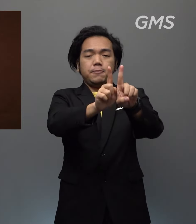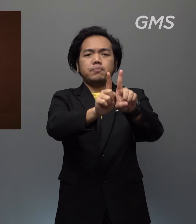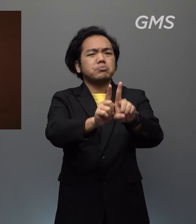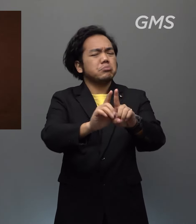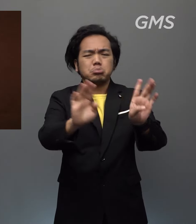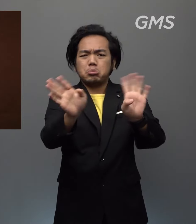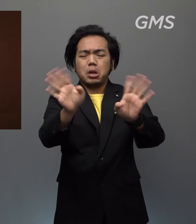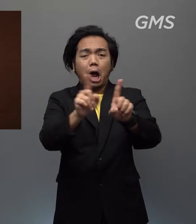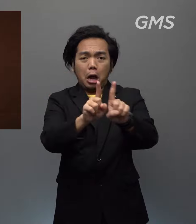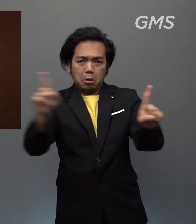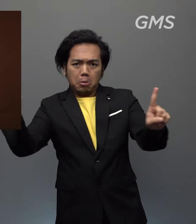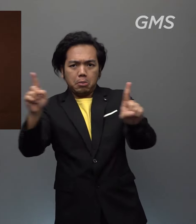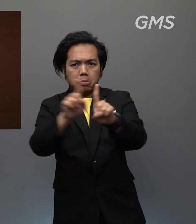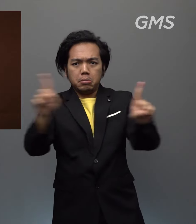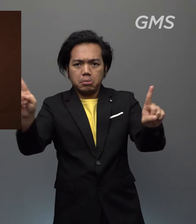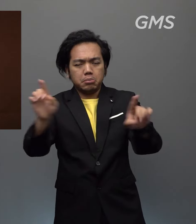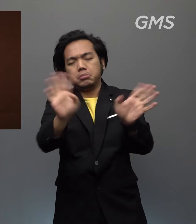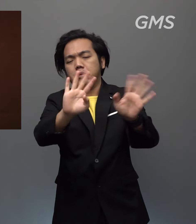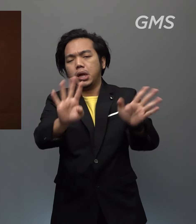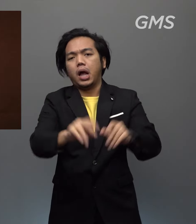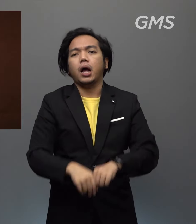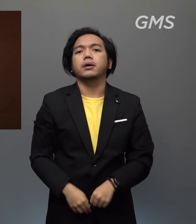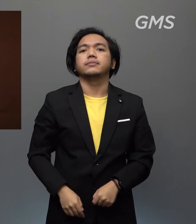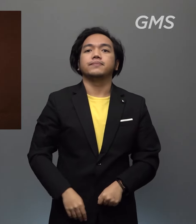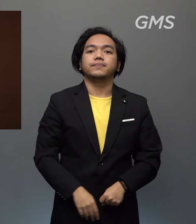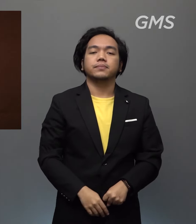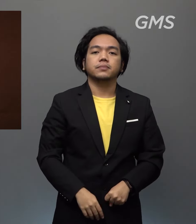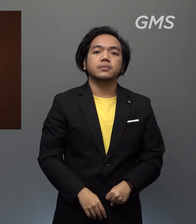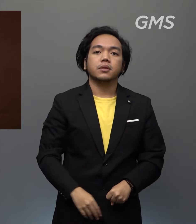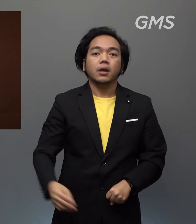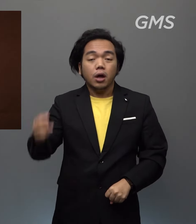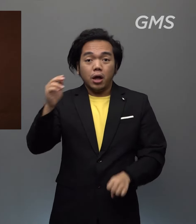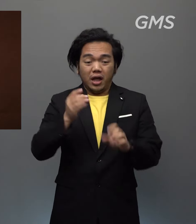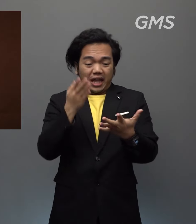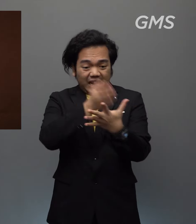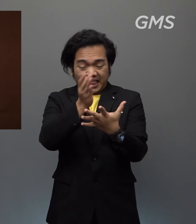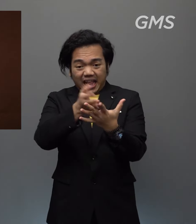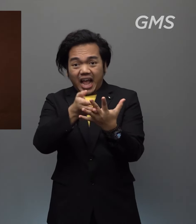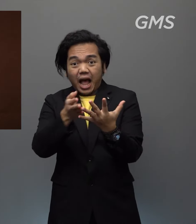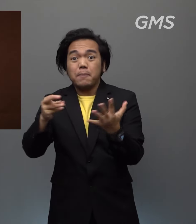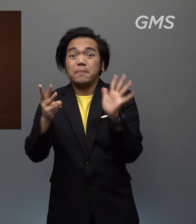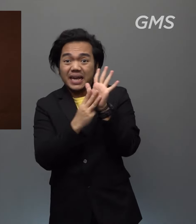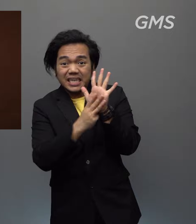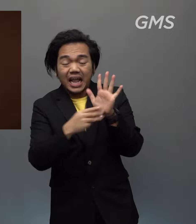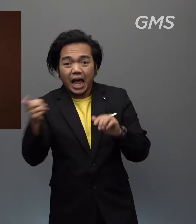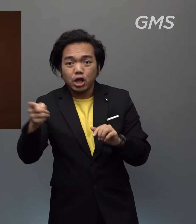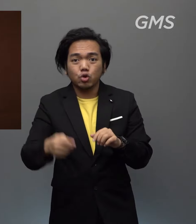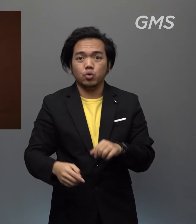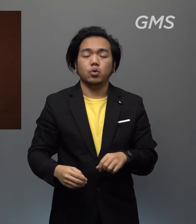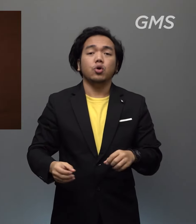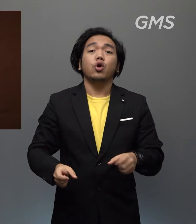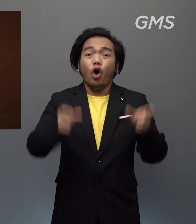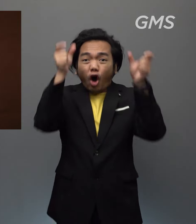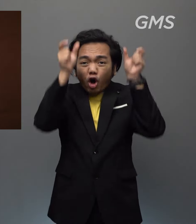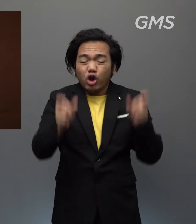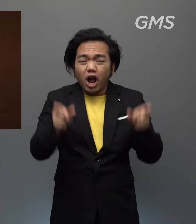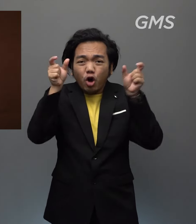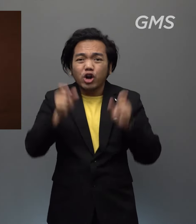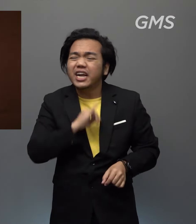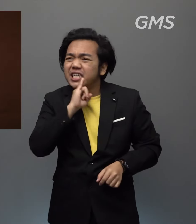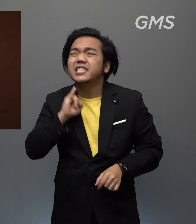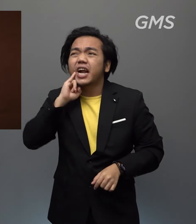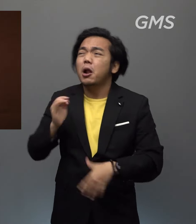tengah keterpurukan itu, bangsa Israel berseru kepada Tuhan di dalam ayat yang ke-6. Ketika mereka berseru, di